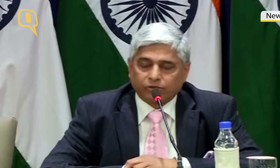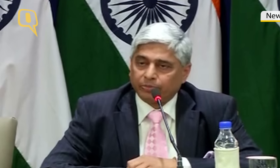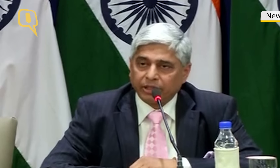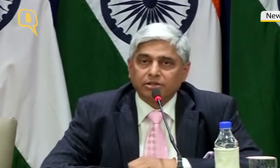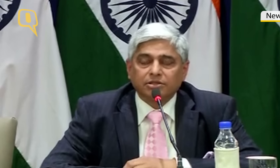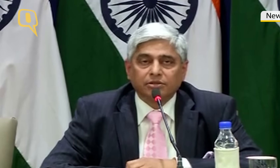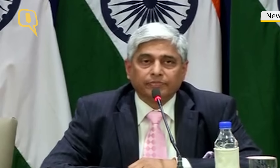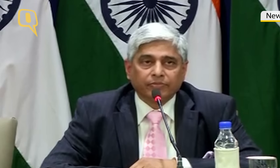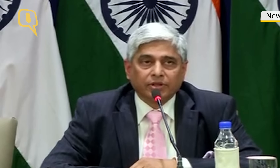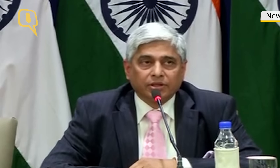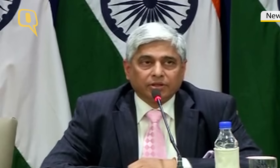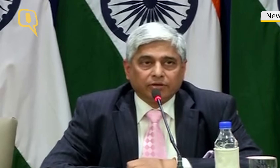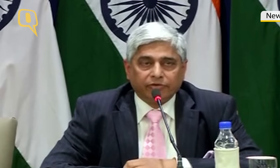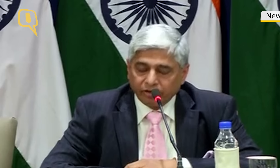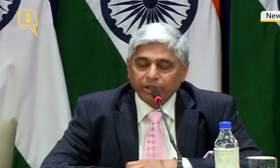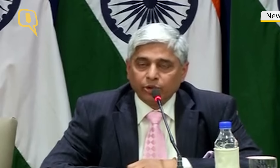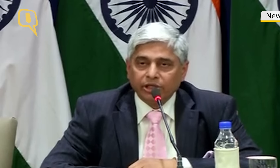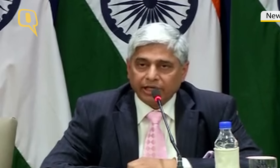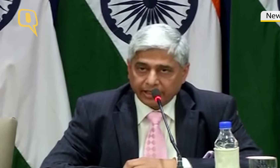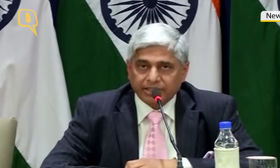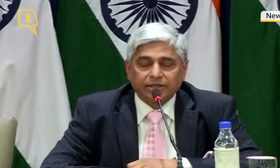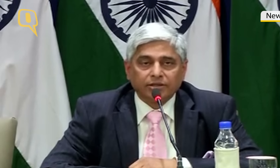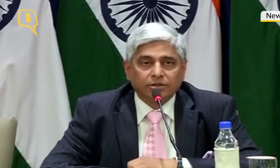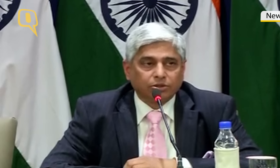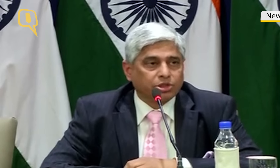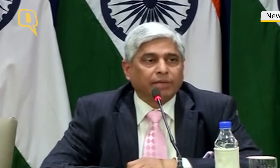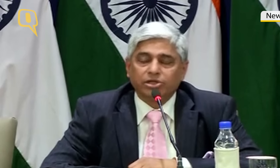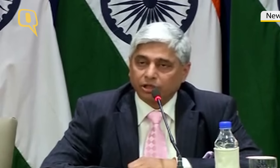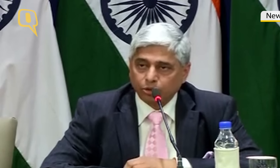of her parents. We will be doing DNA testing to establish